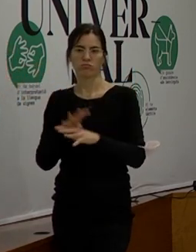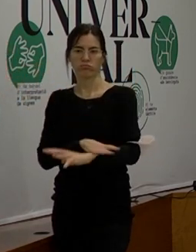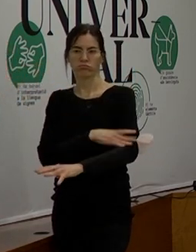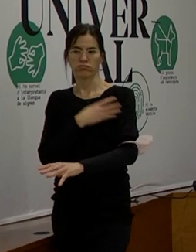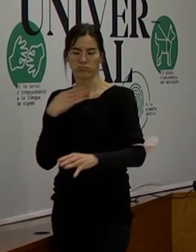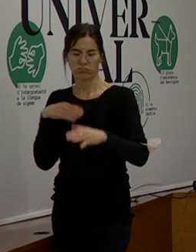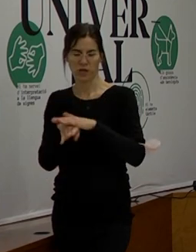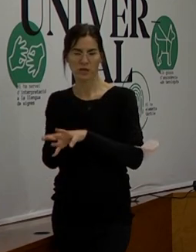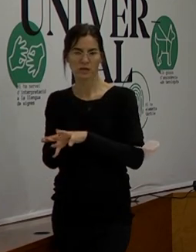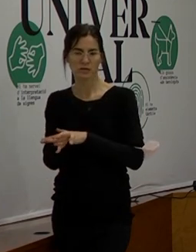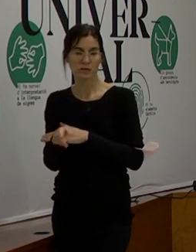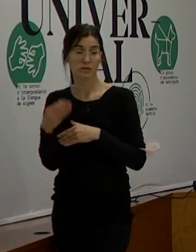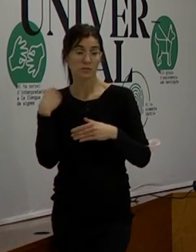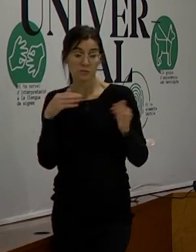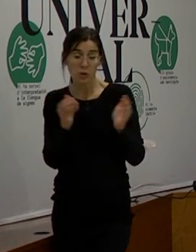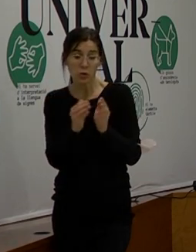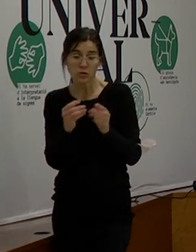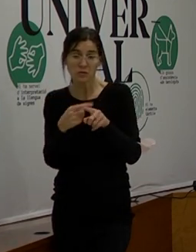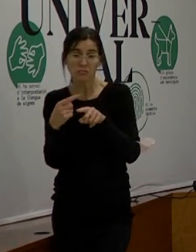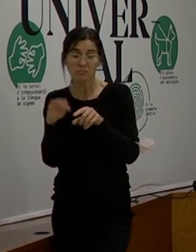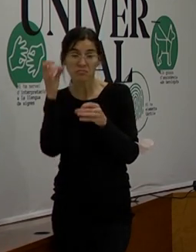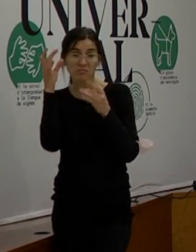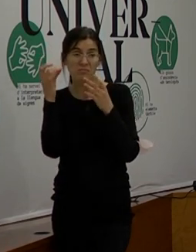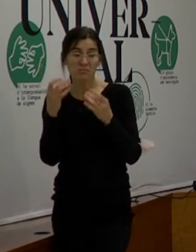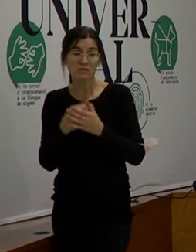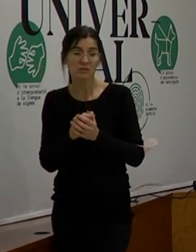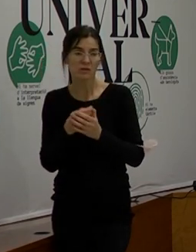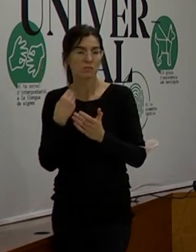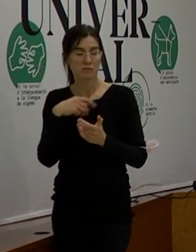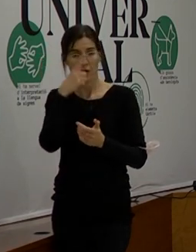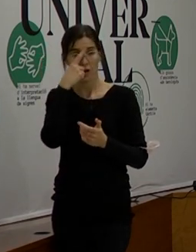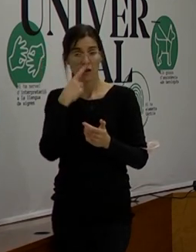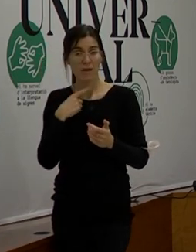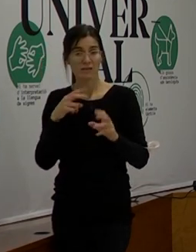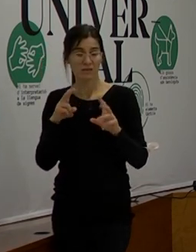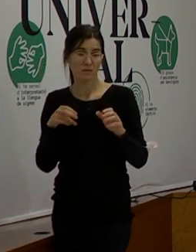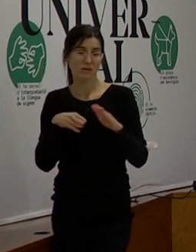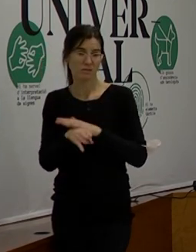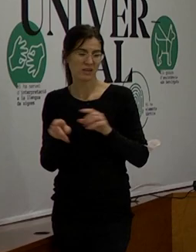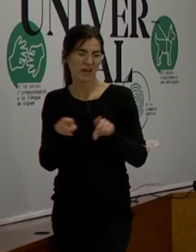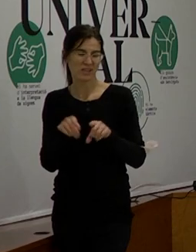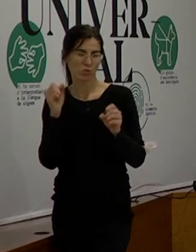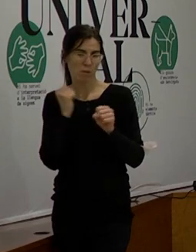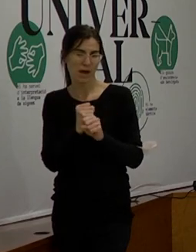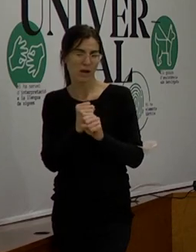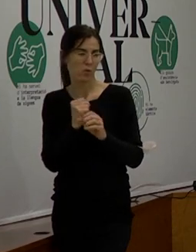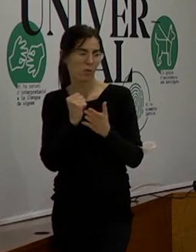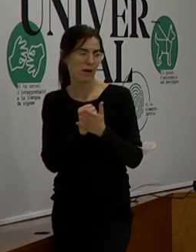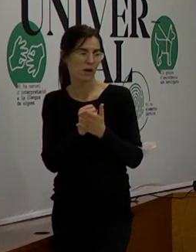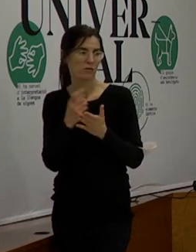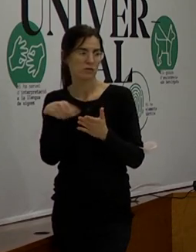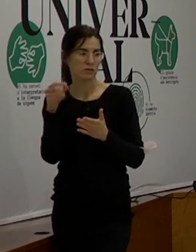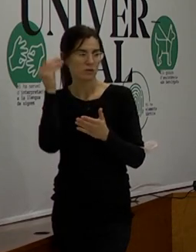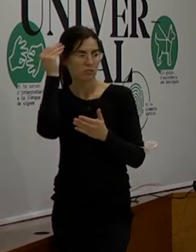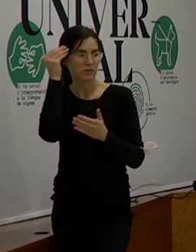entras. Doncs pues, amb petites coses, llavors, la imatge, l'accessibilitat és una marca. O sigui, penseu